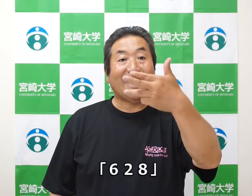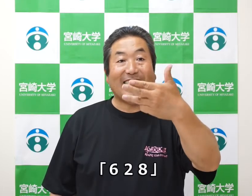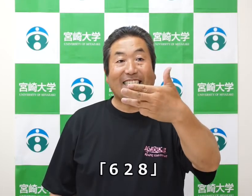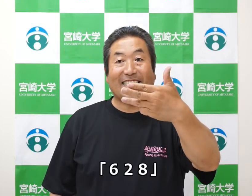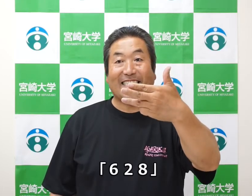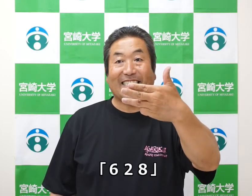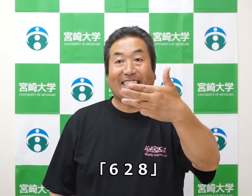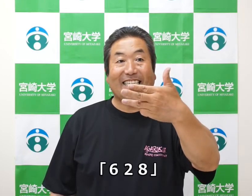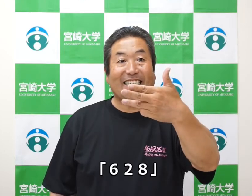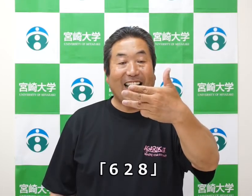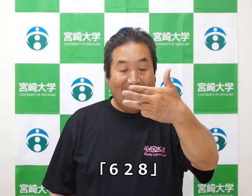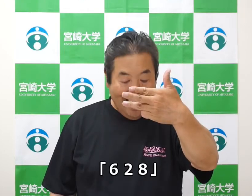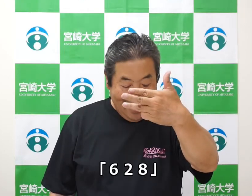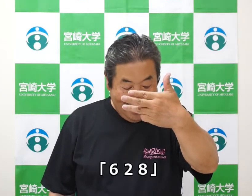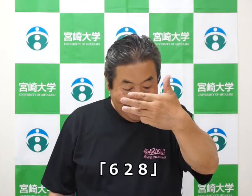628、いいですね。次、